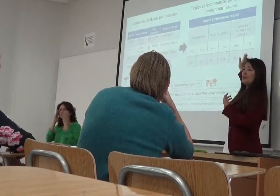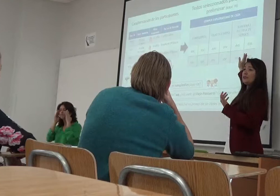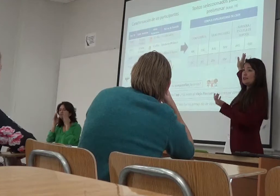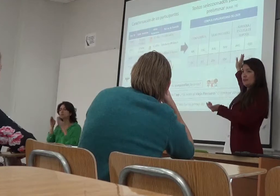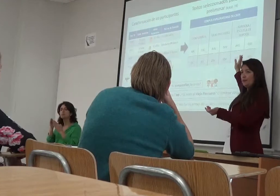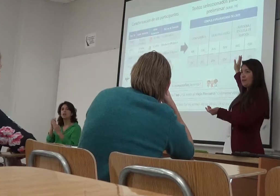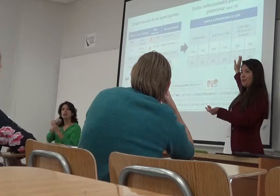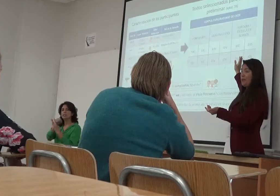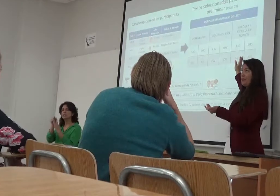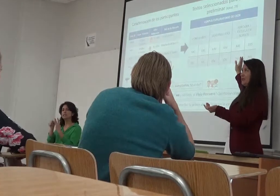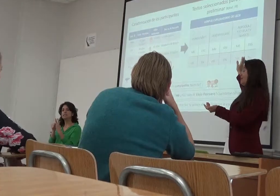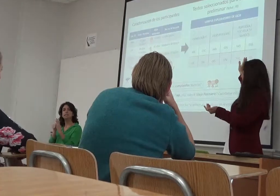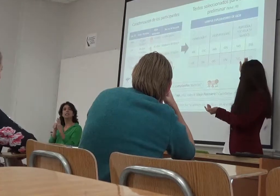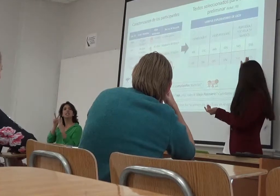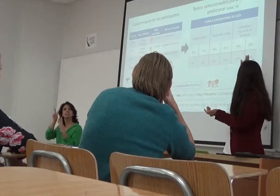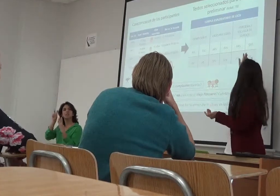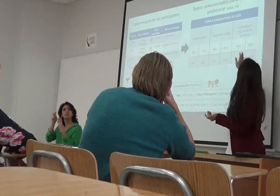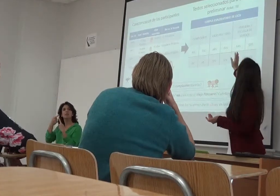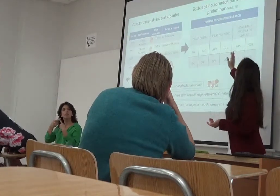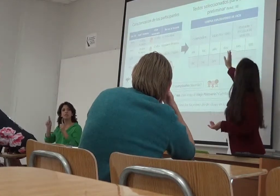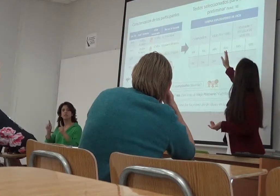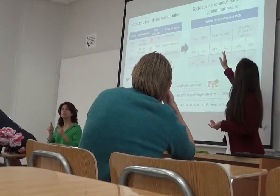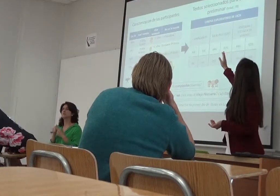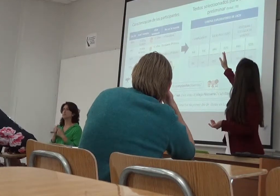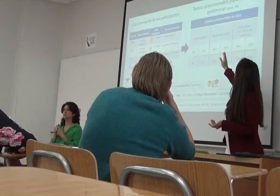preguntas de licitación,